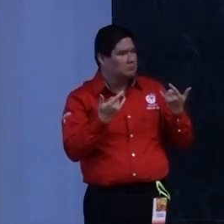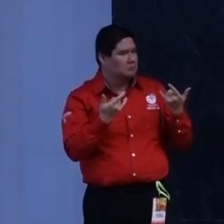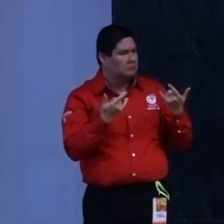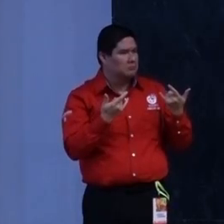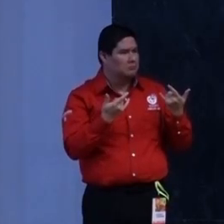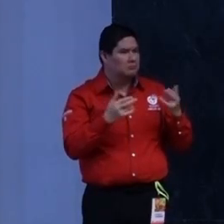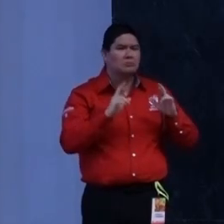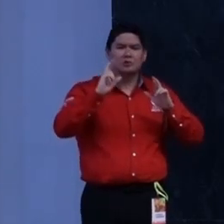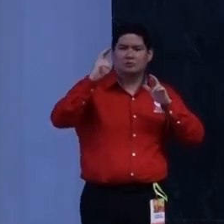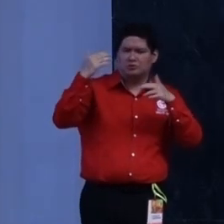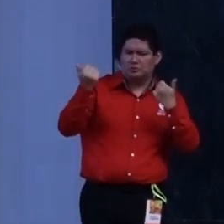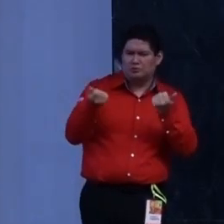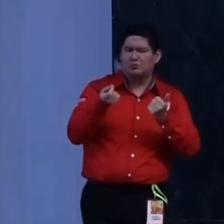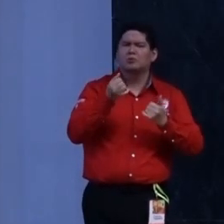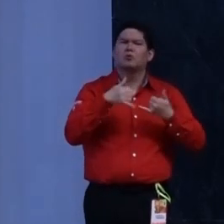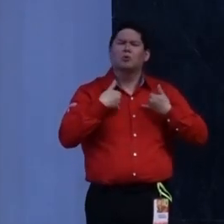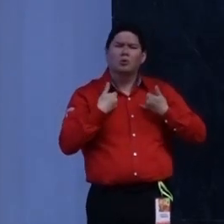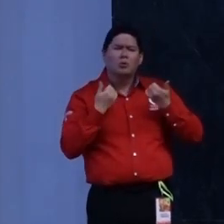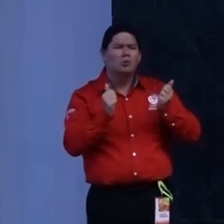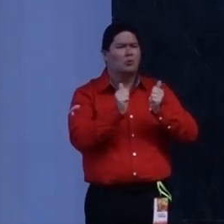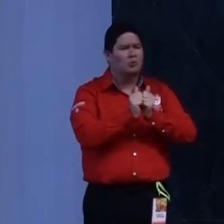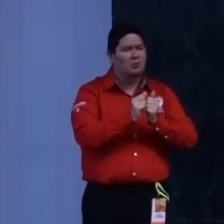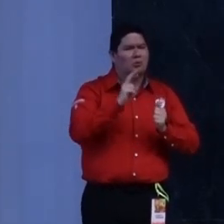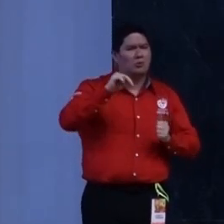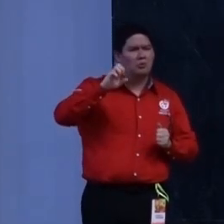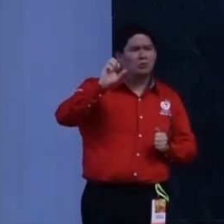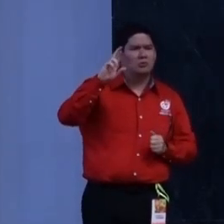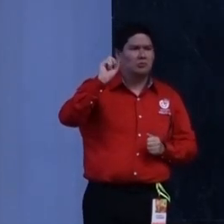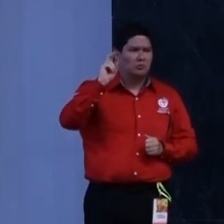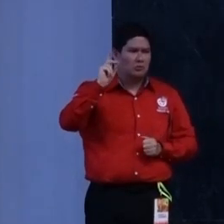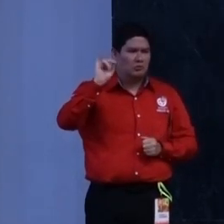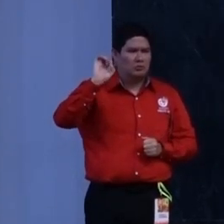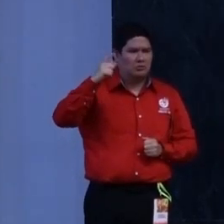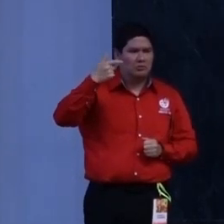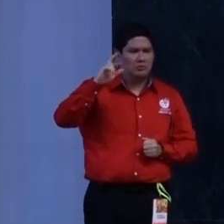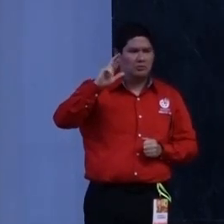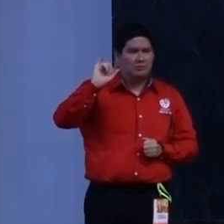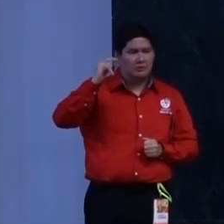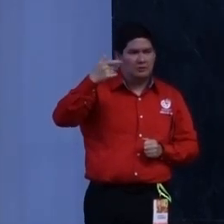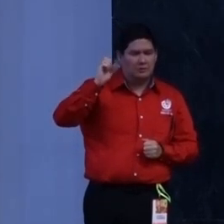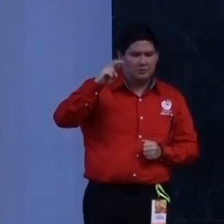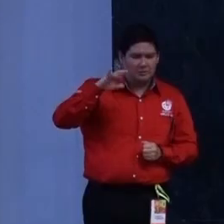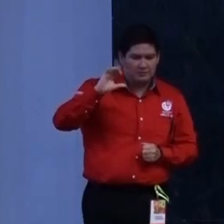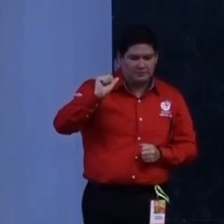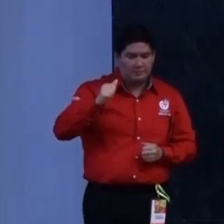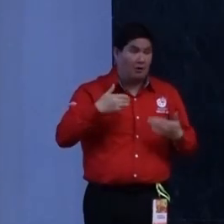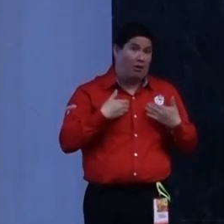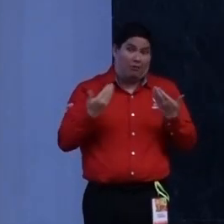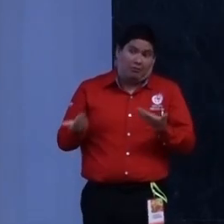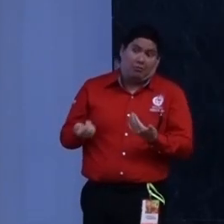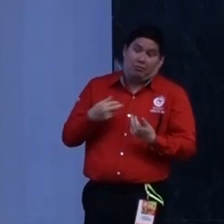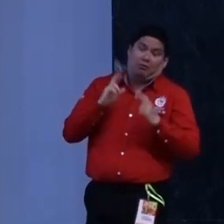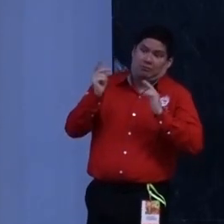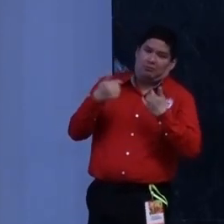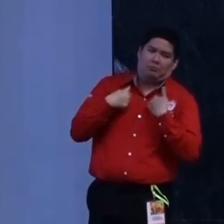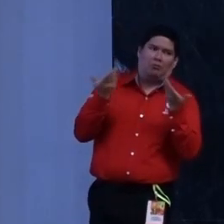¿Recibí un chico con neurodivergencia? Sí, ahorita me recibiste a mí.